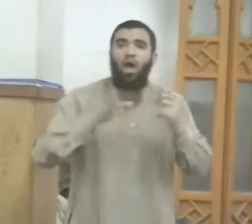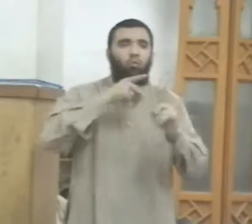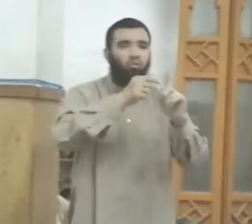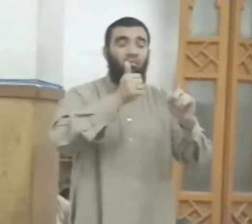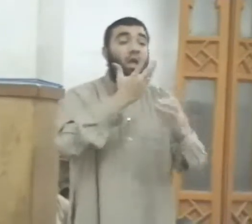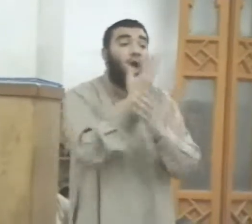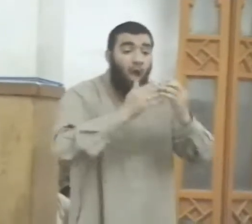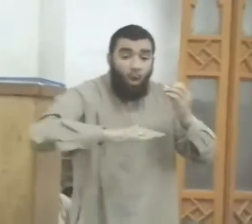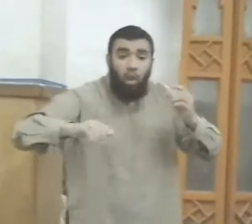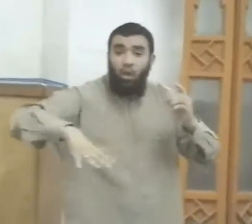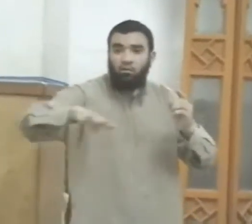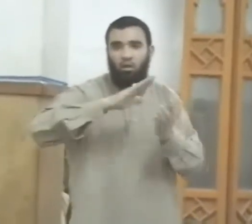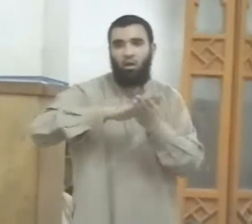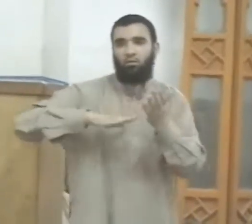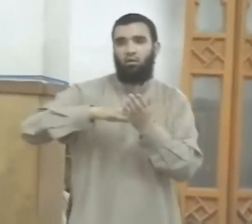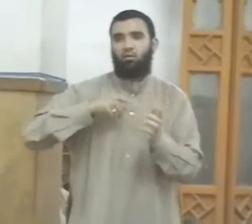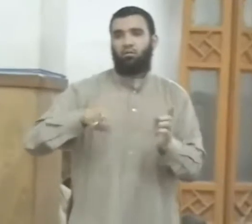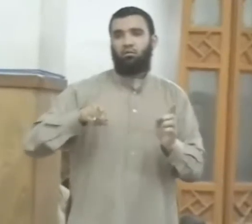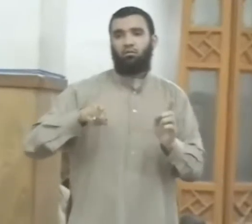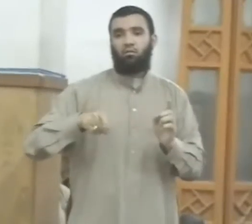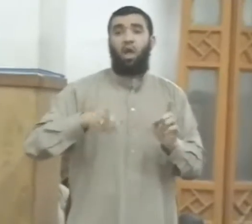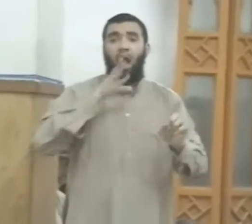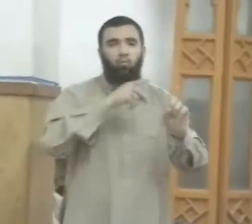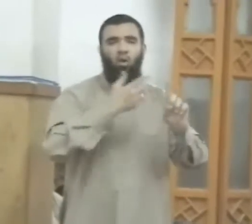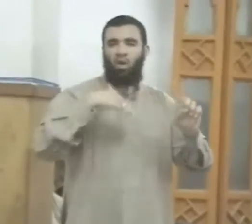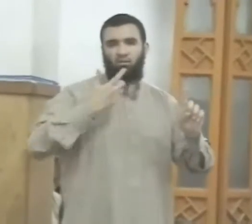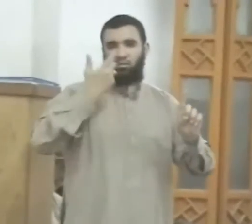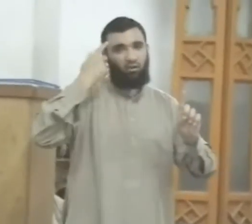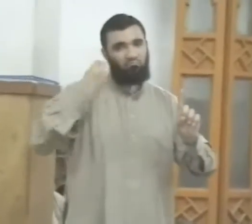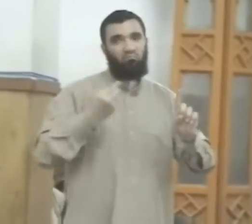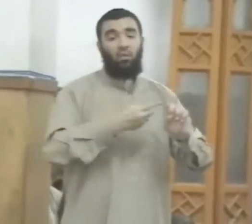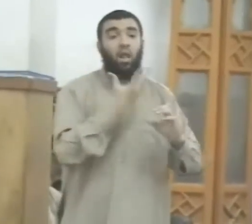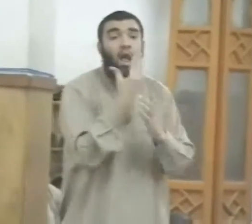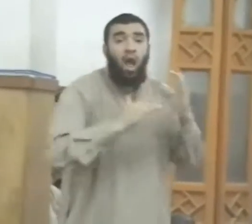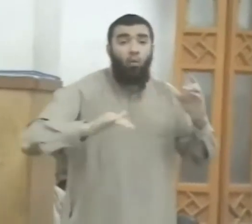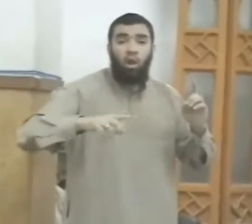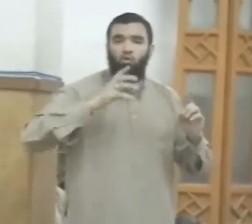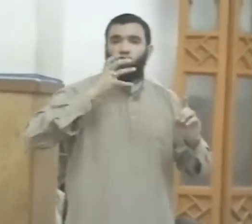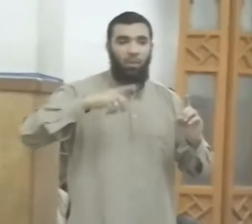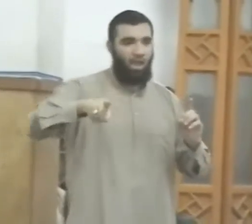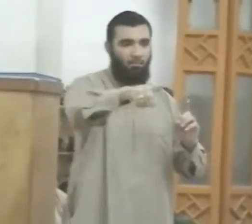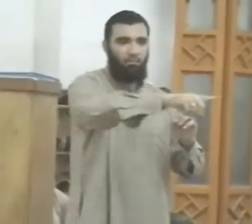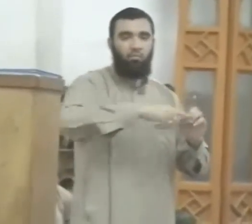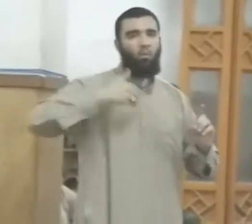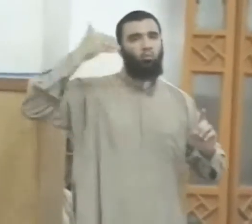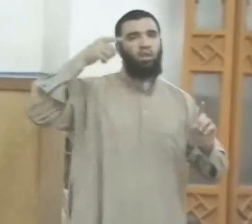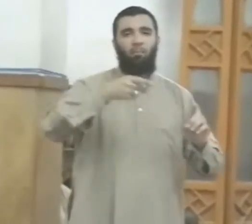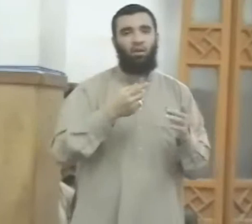وأبناءكم هم مستقبل الأمة، إن شباب الأمة هم حاضرها ومستقبلها،